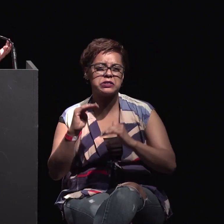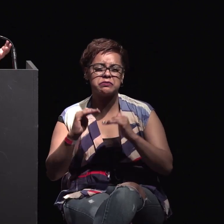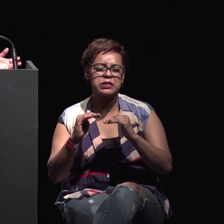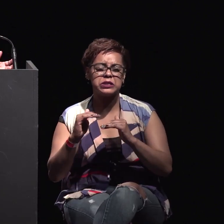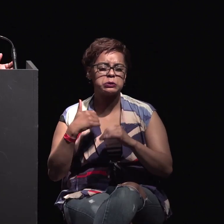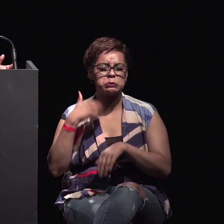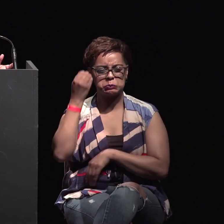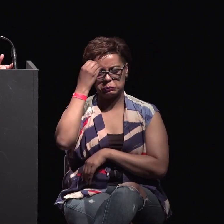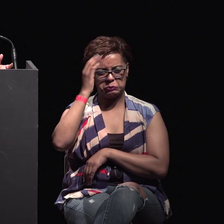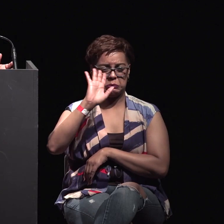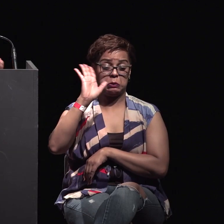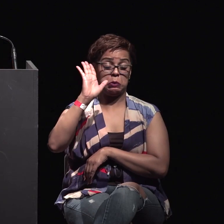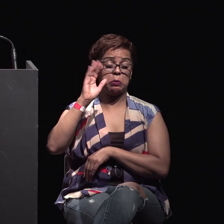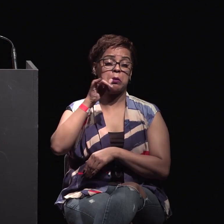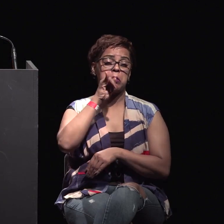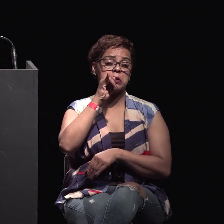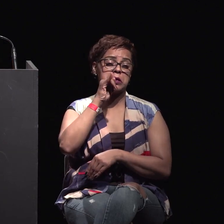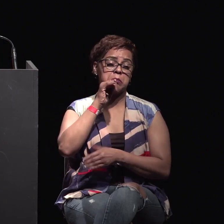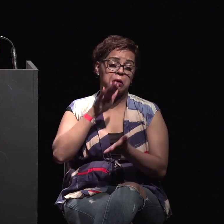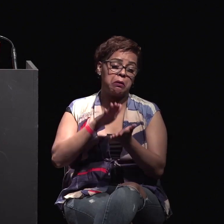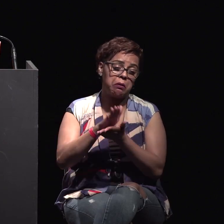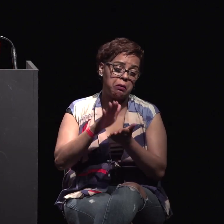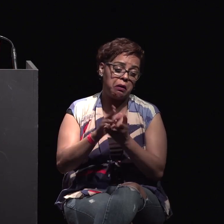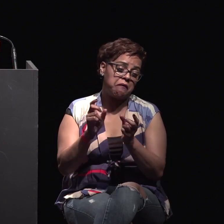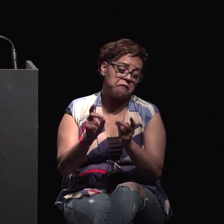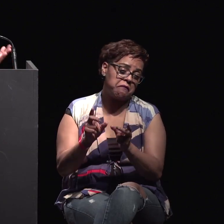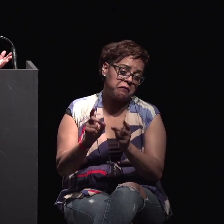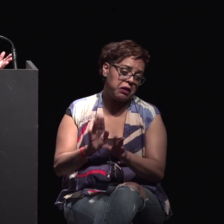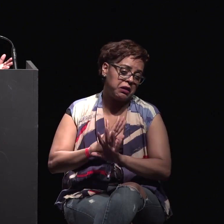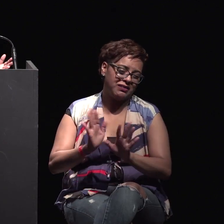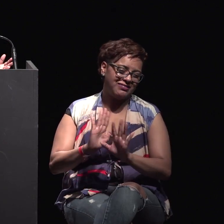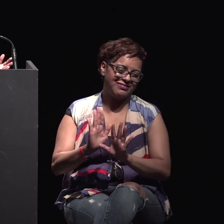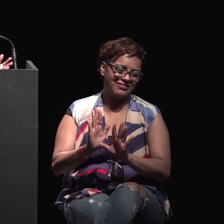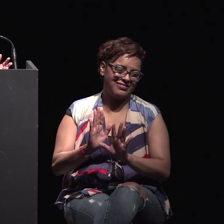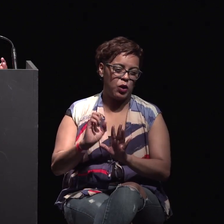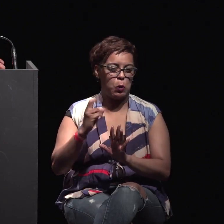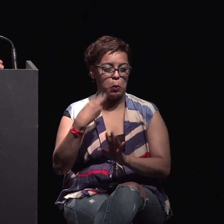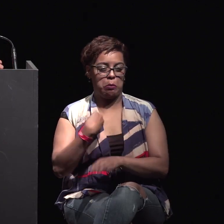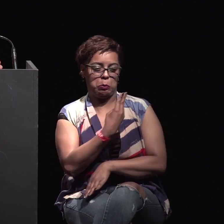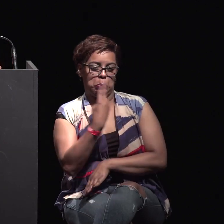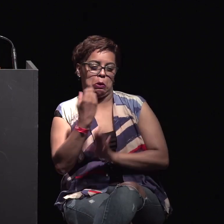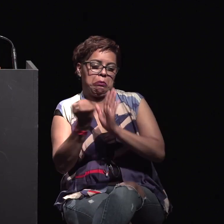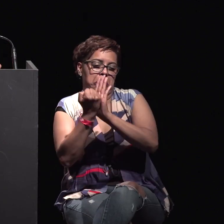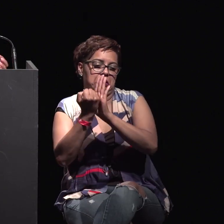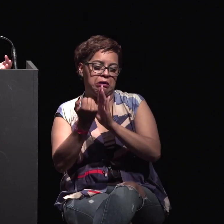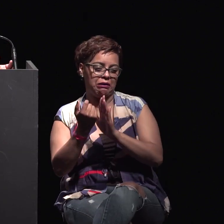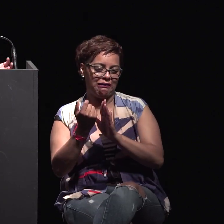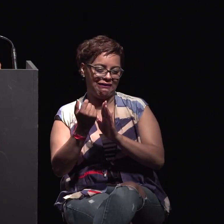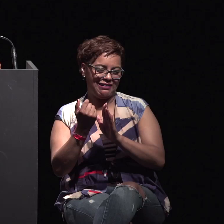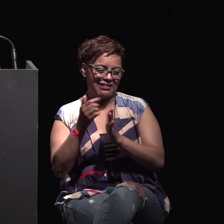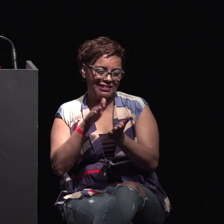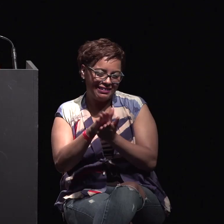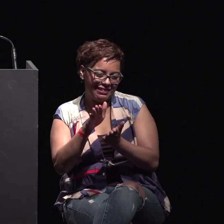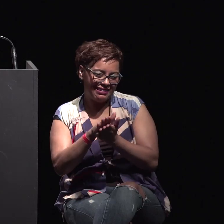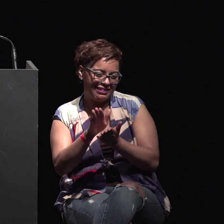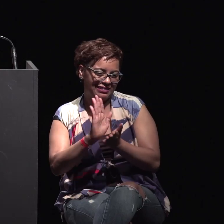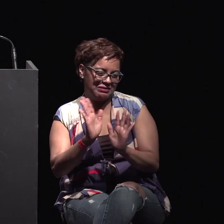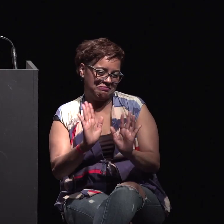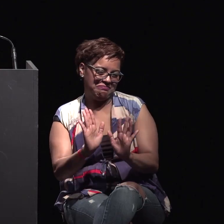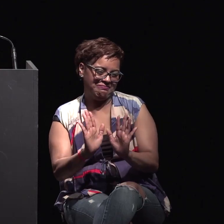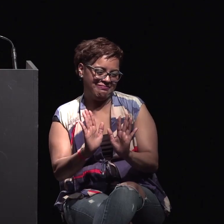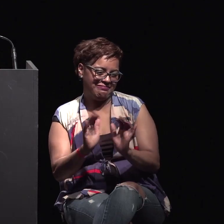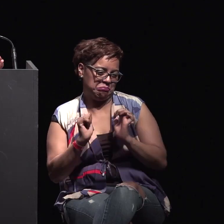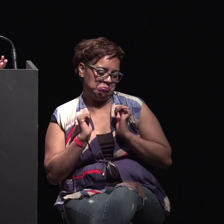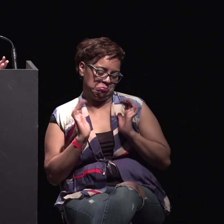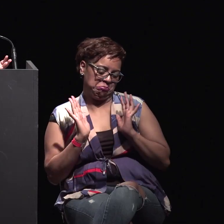a ideia de mercado e com a participação no mercado, né? Mercado editorial e